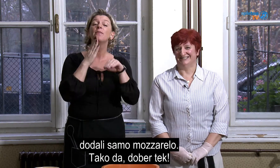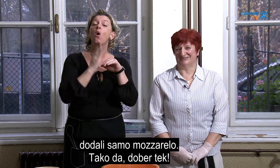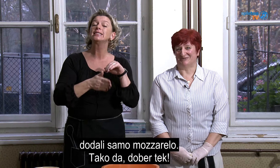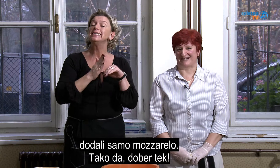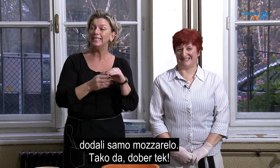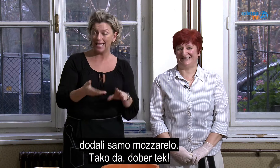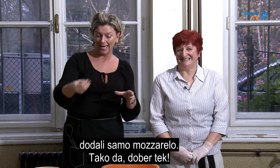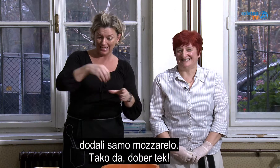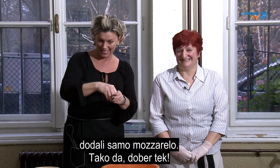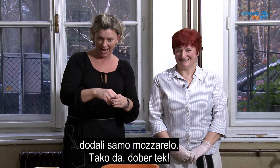dober tek.